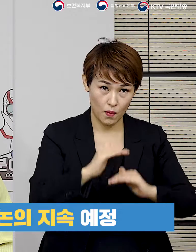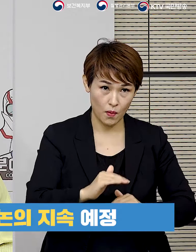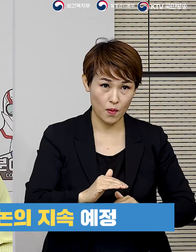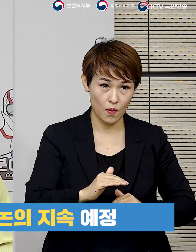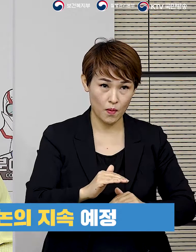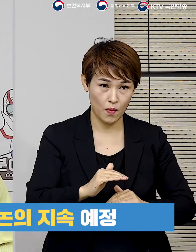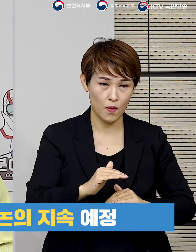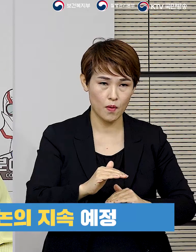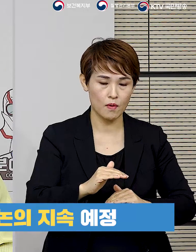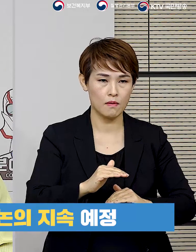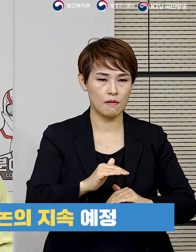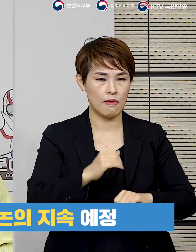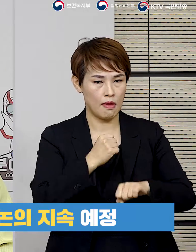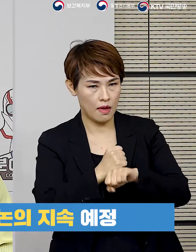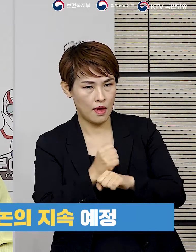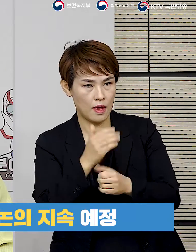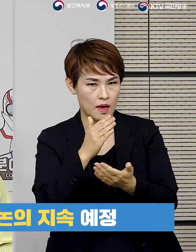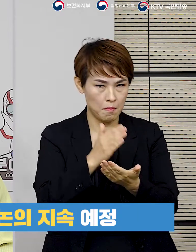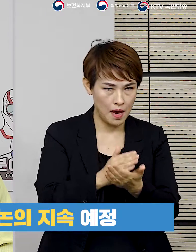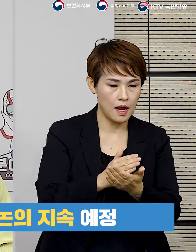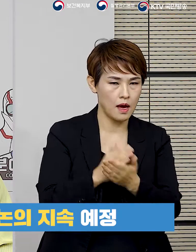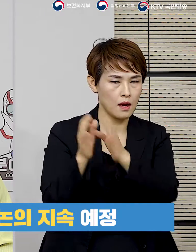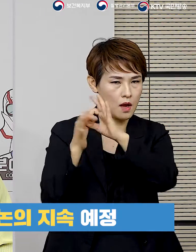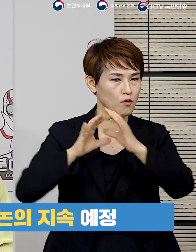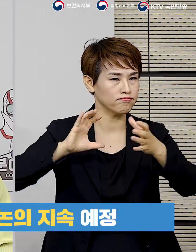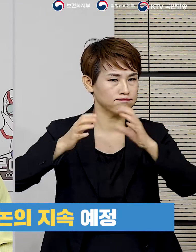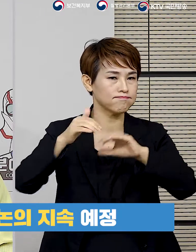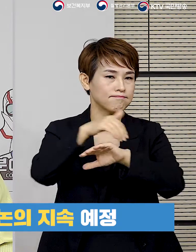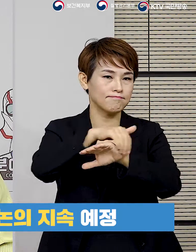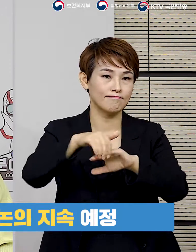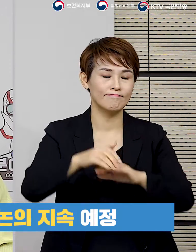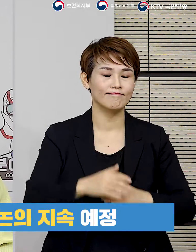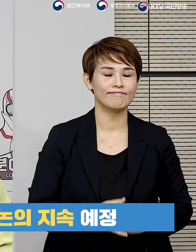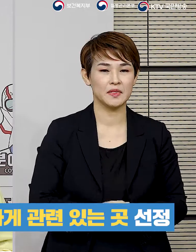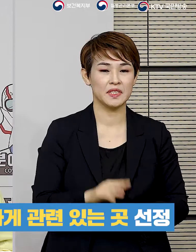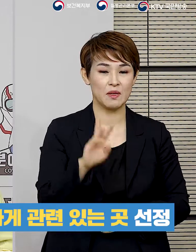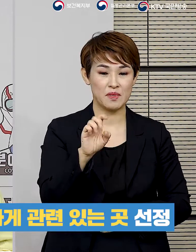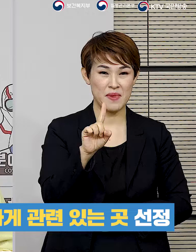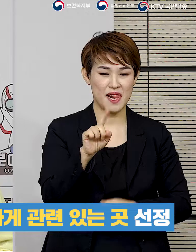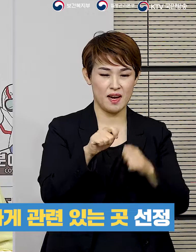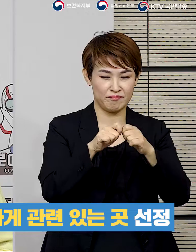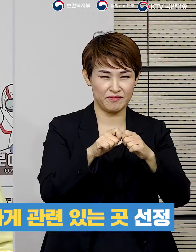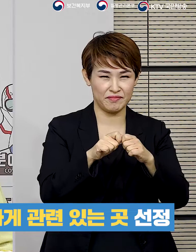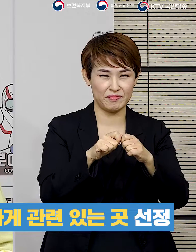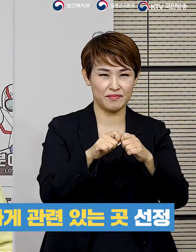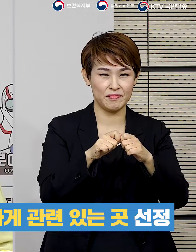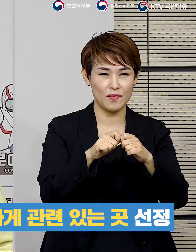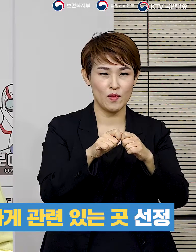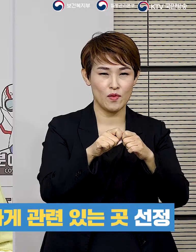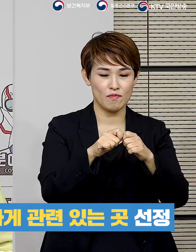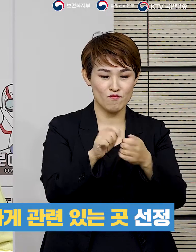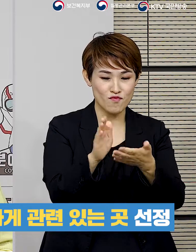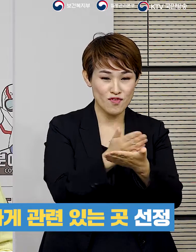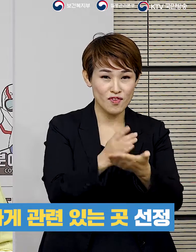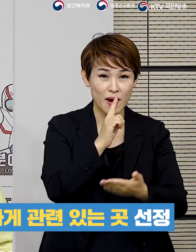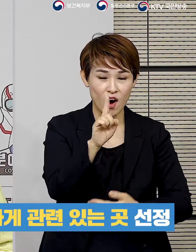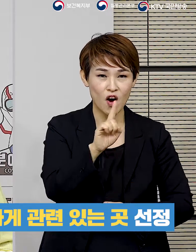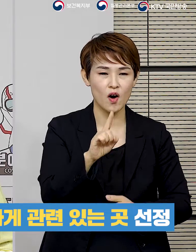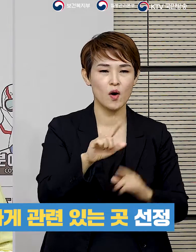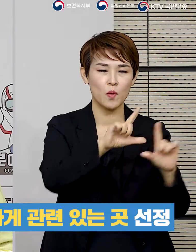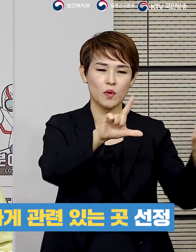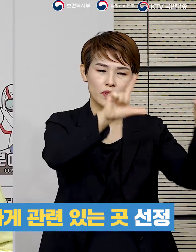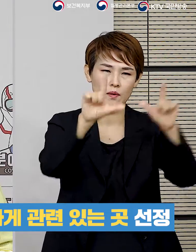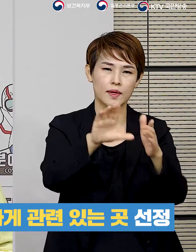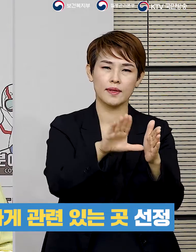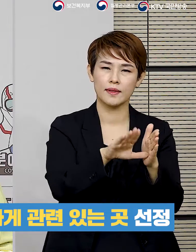세부적인 이행력을 담보하는 방안을 담을지 안 담을지는 주 논의를 계속 해나갈 예정입니다. 우선 31개 소분류라고 하는 거는 저희가